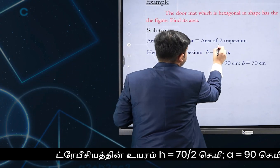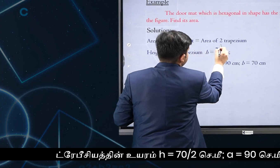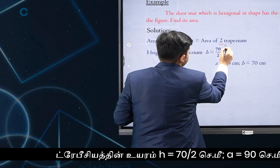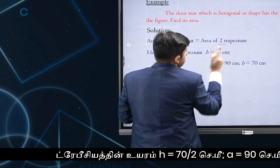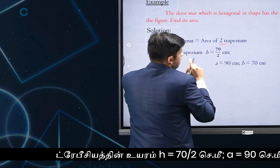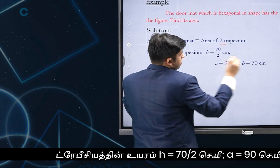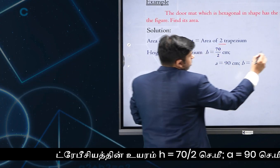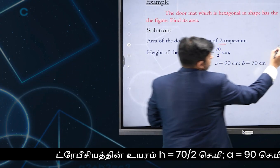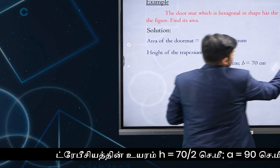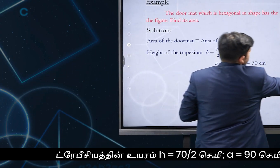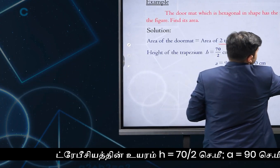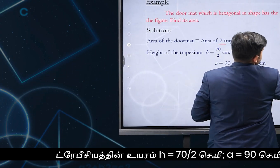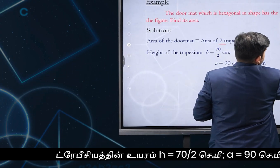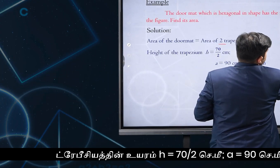b ஈடு 70 சென்டிமீட்டர்.